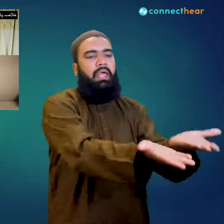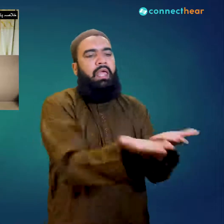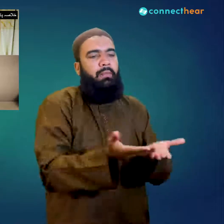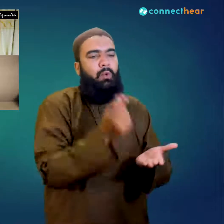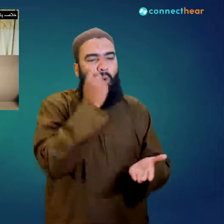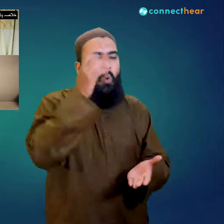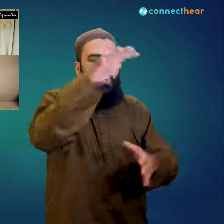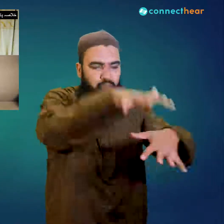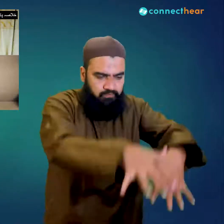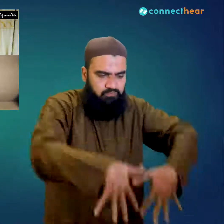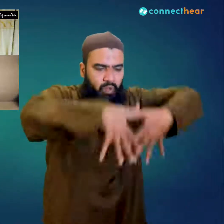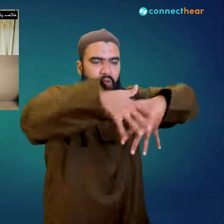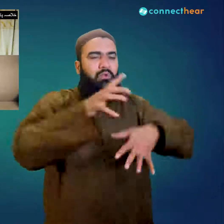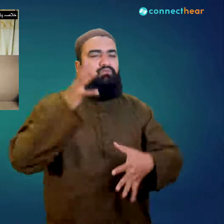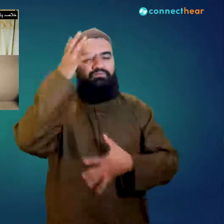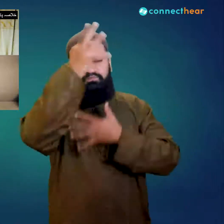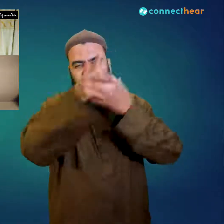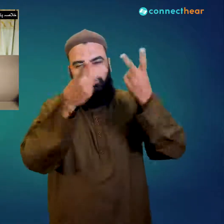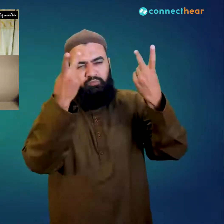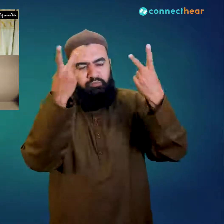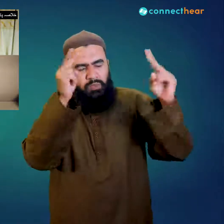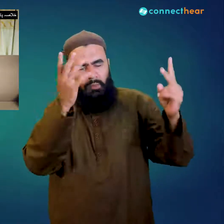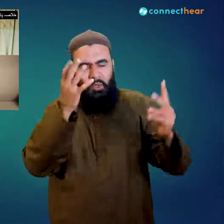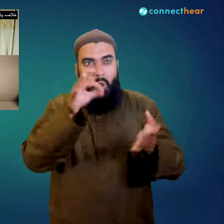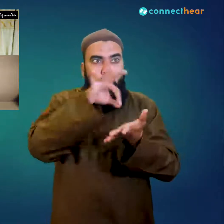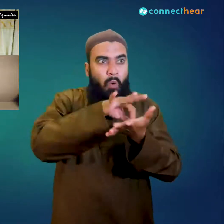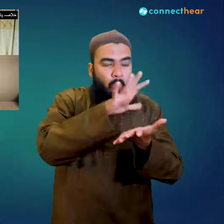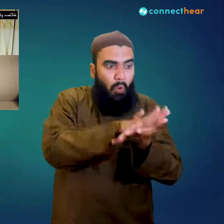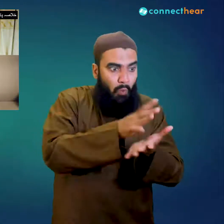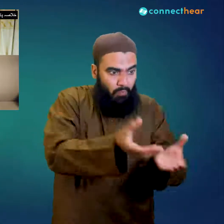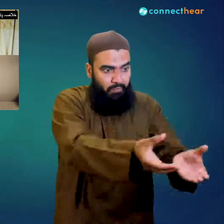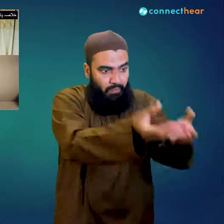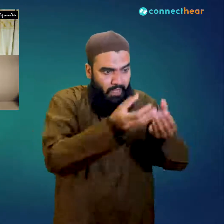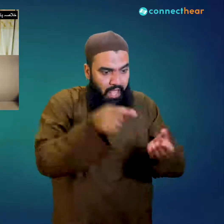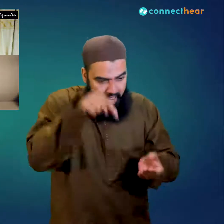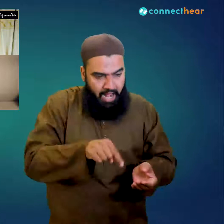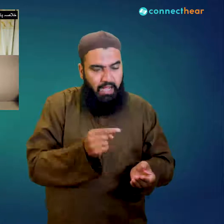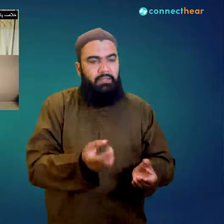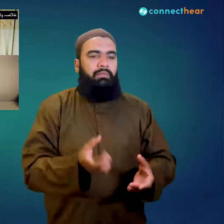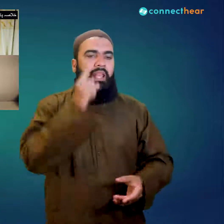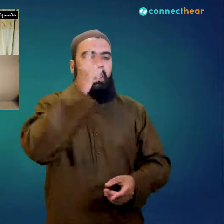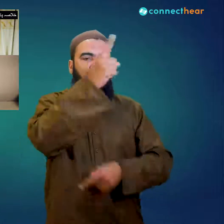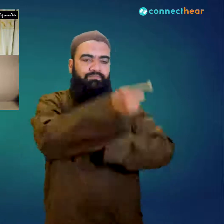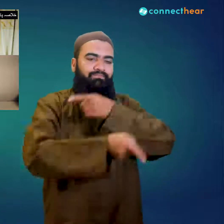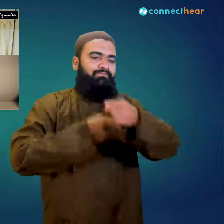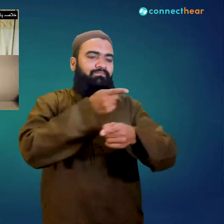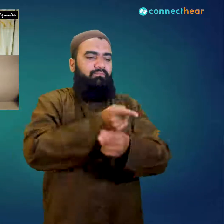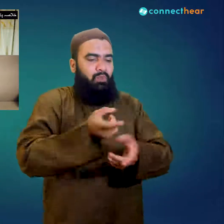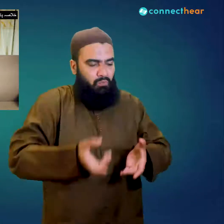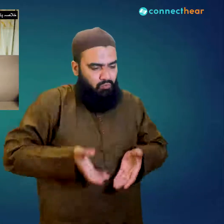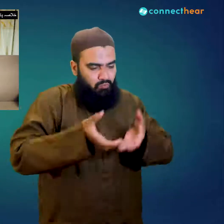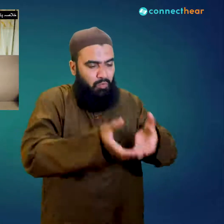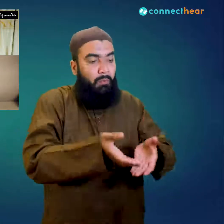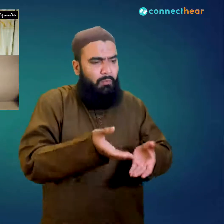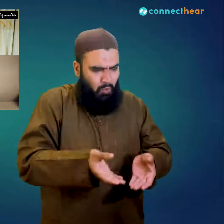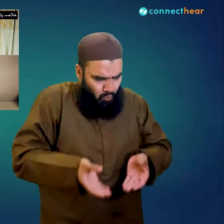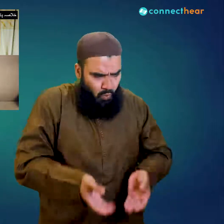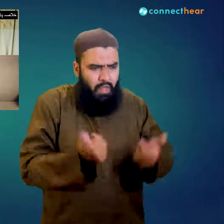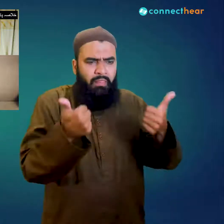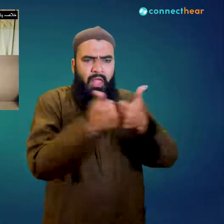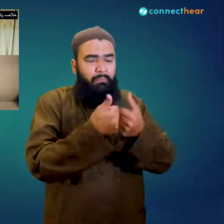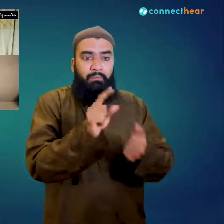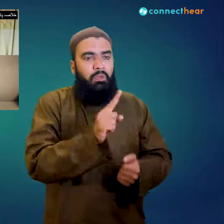کہ یہ فَيُضَاعِفَهُ لَهُ أَضْعَافًا كَثِيرًا، کہ اللہ اس کو بڑھا چڑھا کر کثیر تعداد میں تمہیں واپس کرے